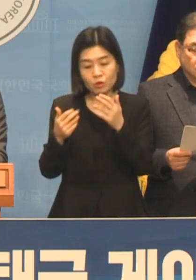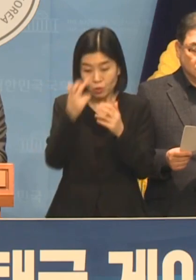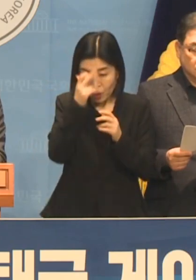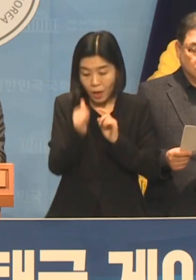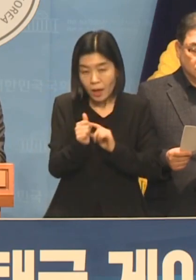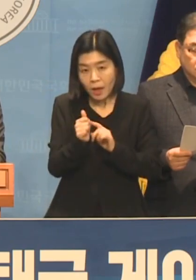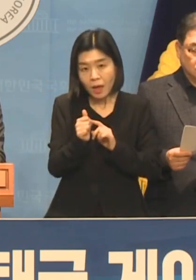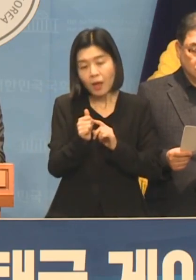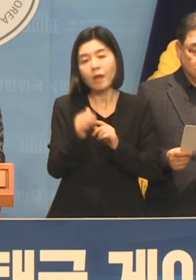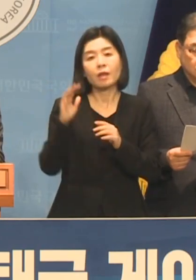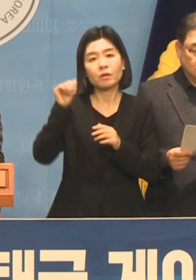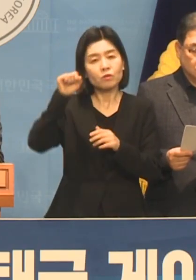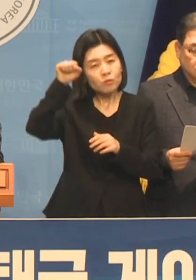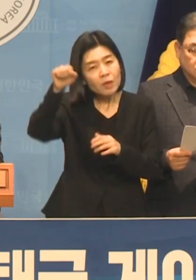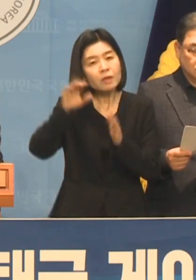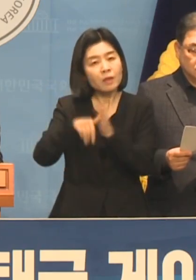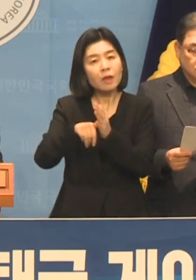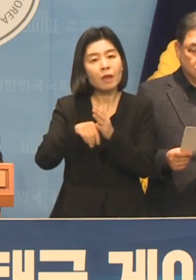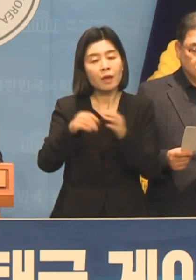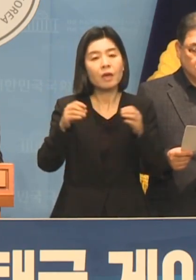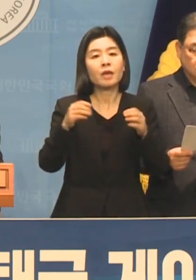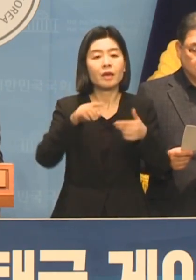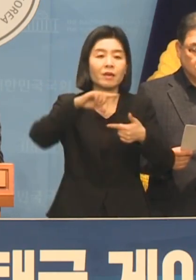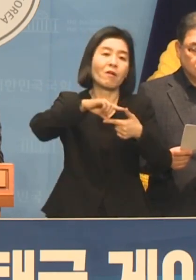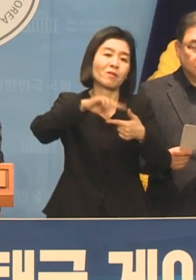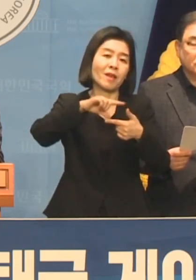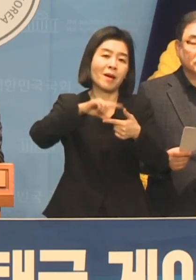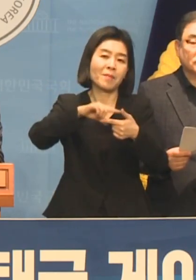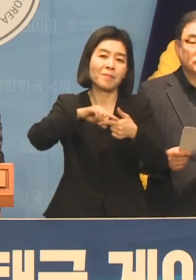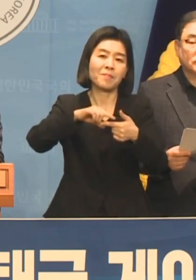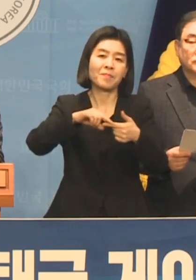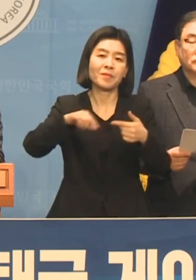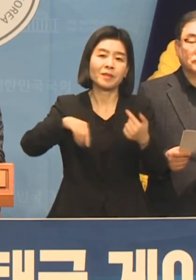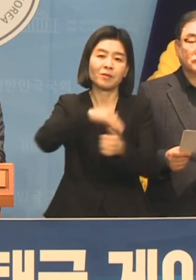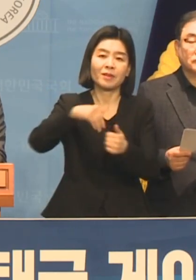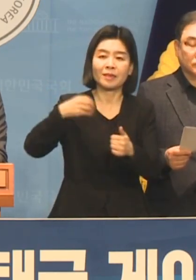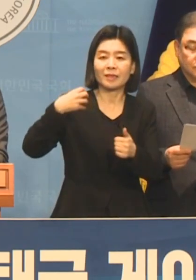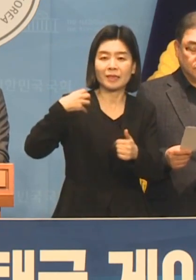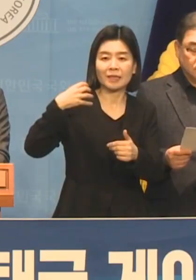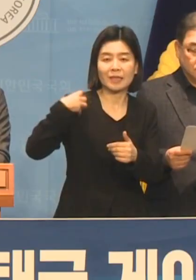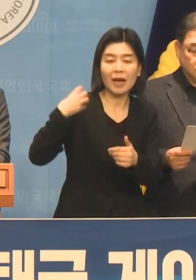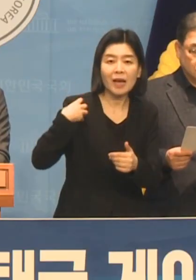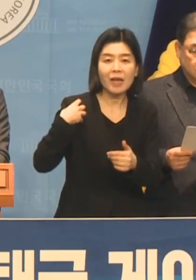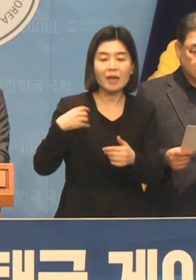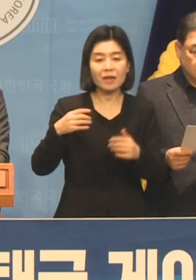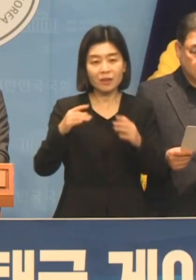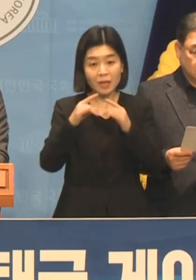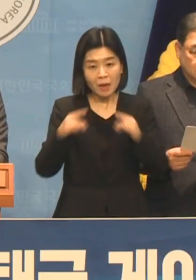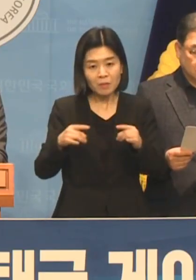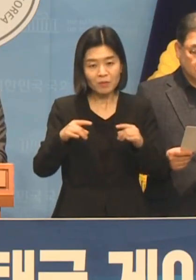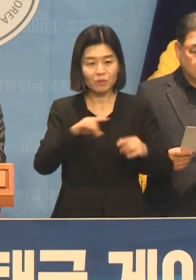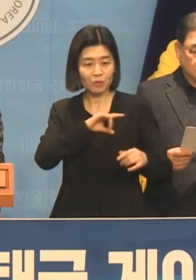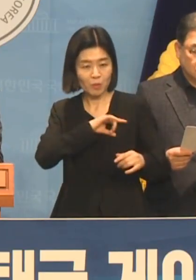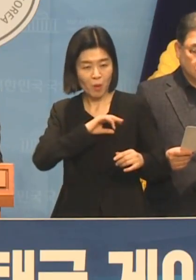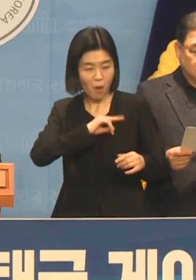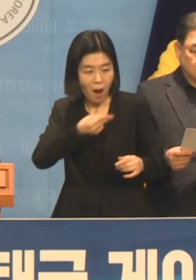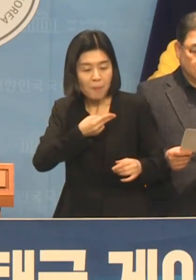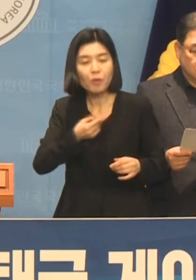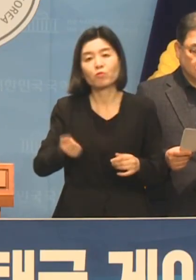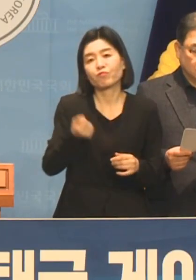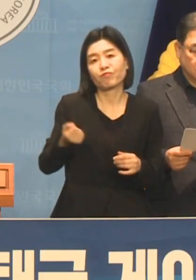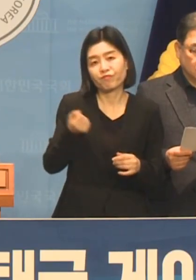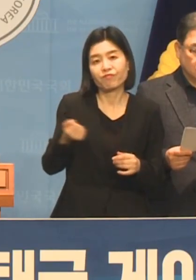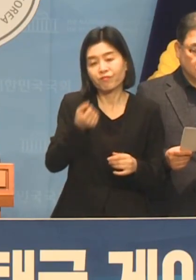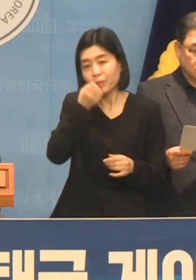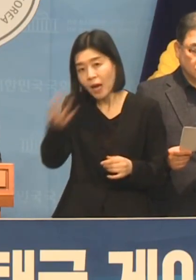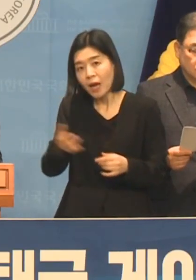대선 캠프 경남 상황실장을 맡았으며 캠프 직책이 담긴 명함도 갖고 다녔다고 증언했습니다.